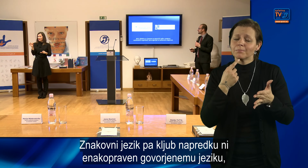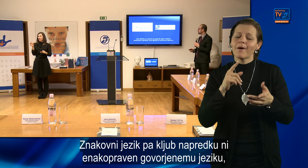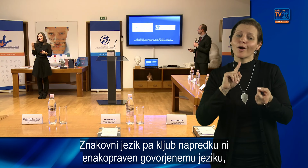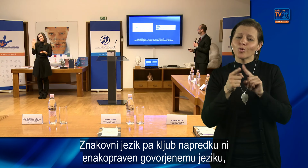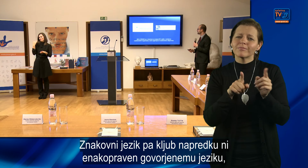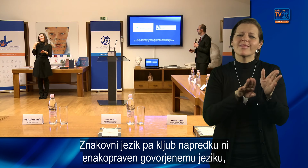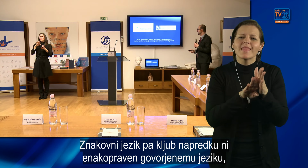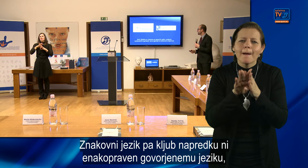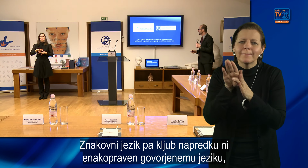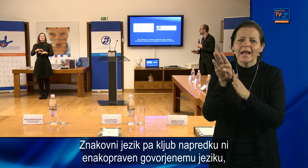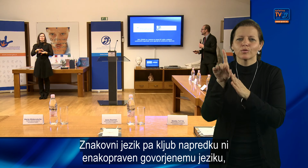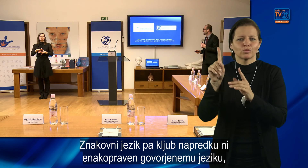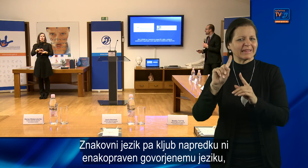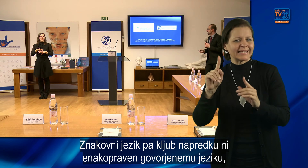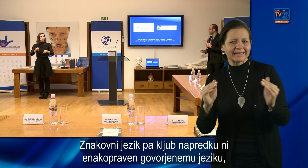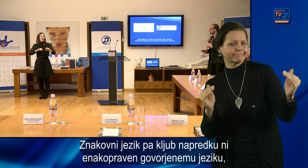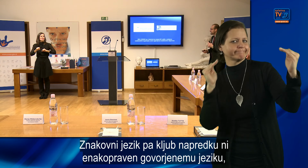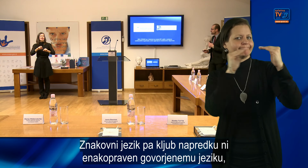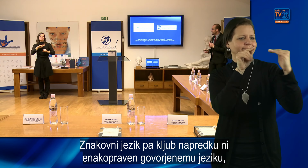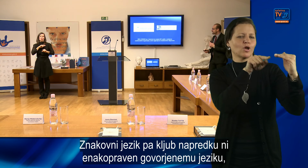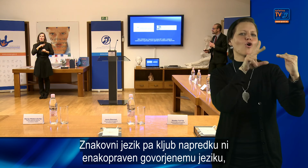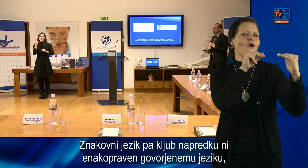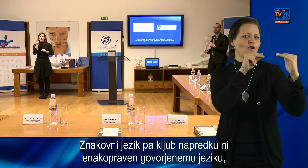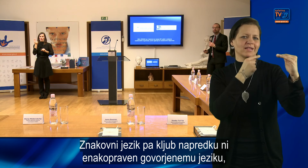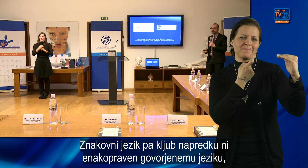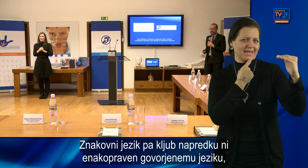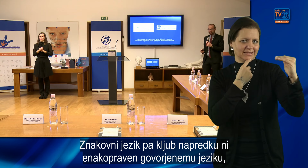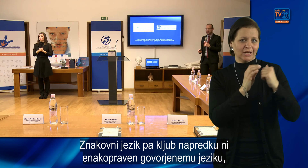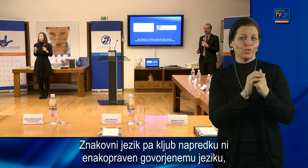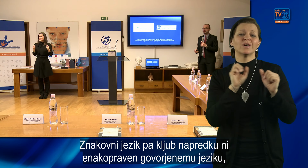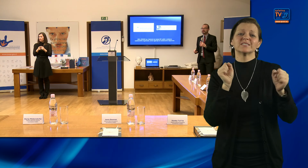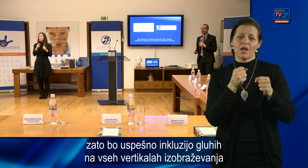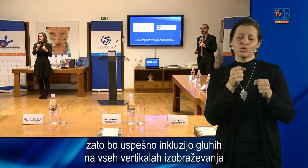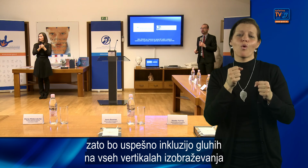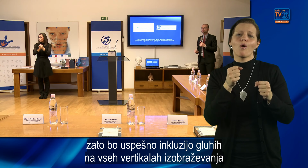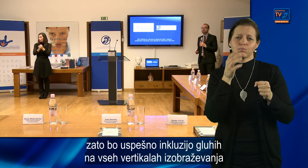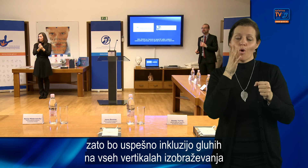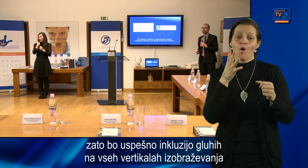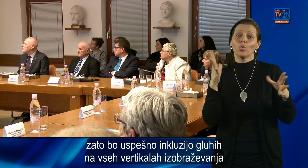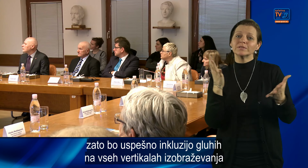Znakovni jezik pa kljub napredku ni enakopraven govorjenemu jeziku,